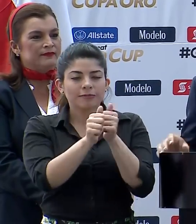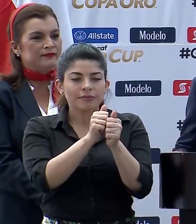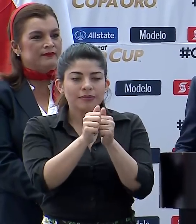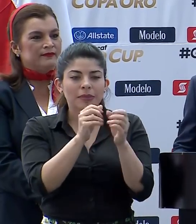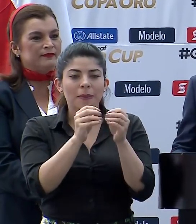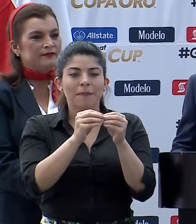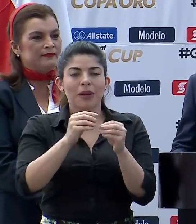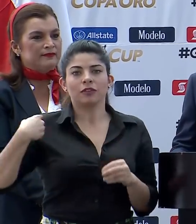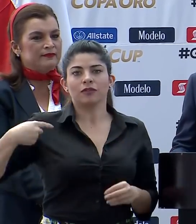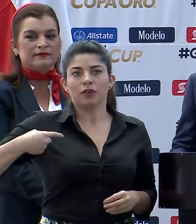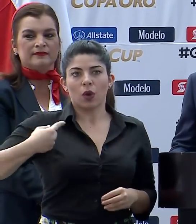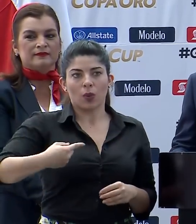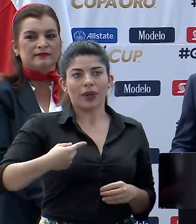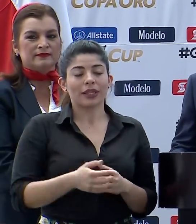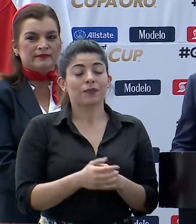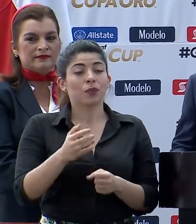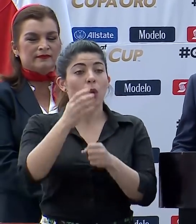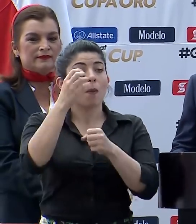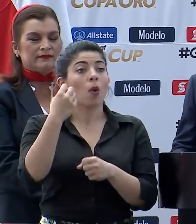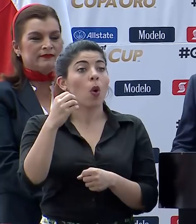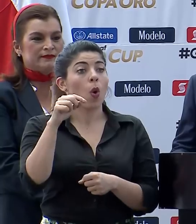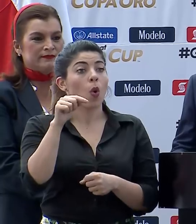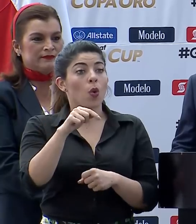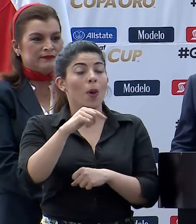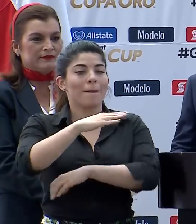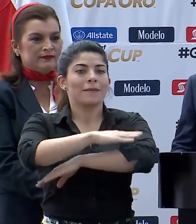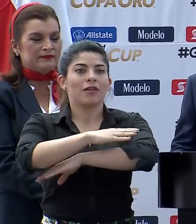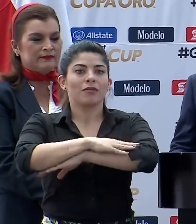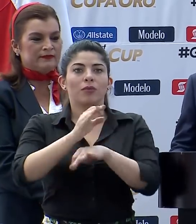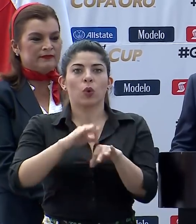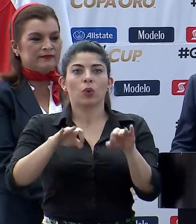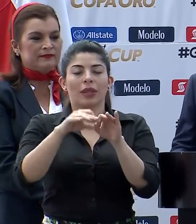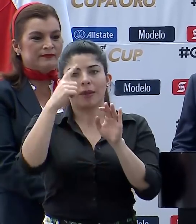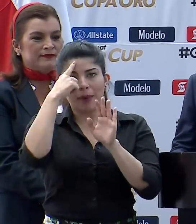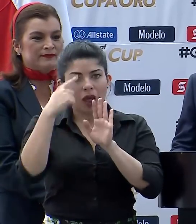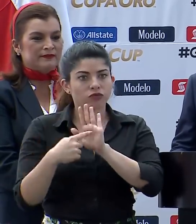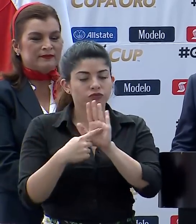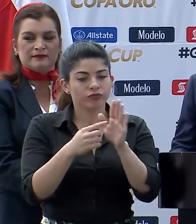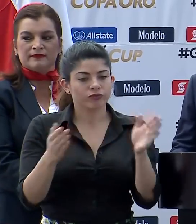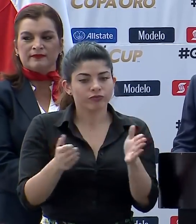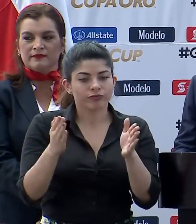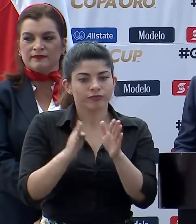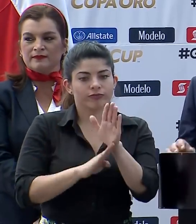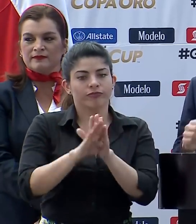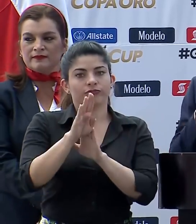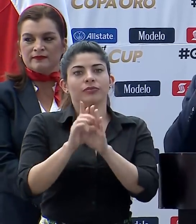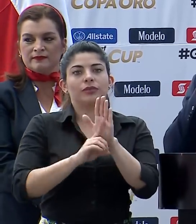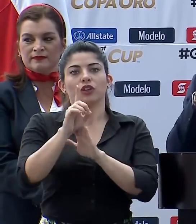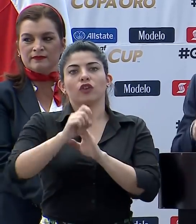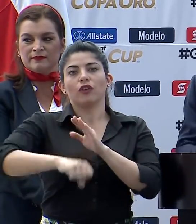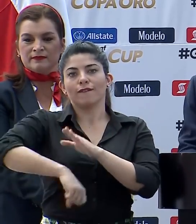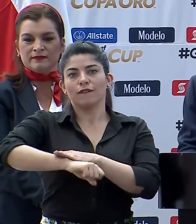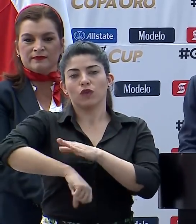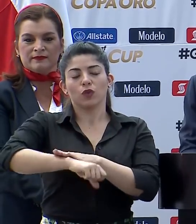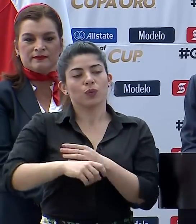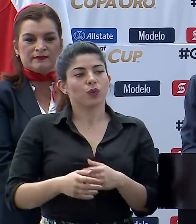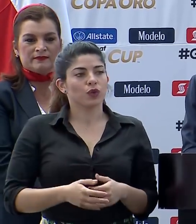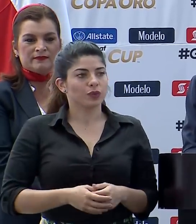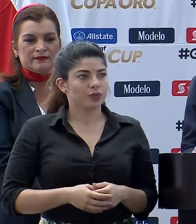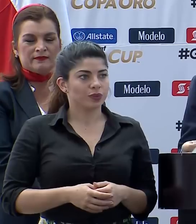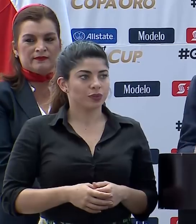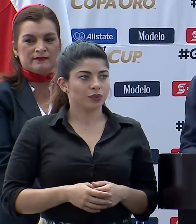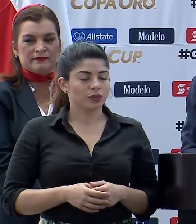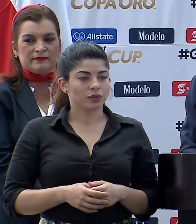más frecuente. Copa Oro es una plataforma esencial para acelerar el desarrollo del fútbol.